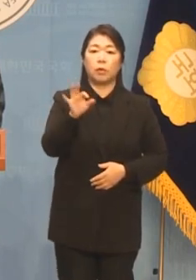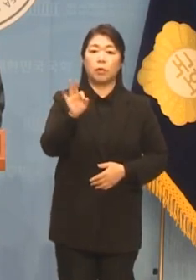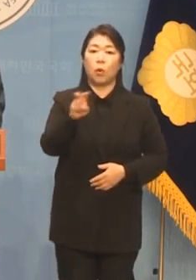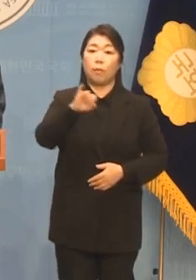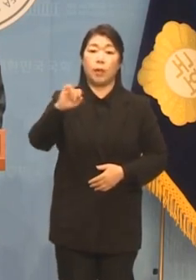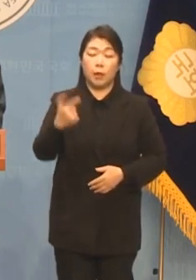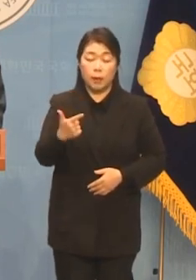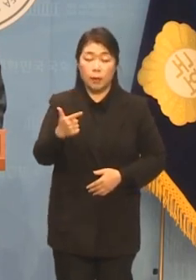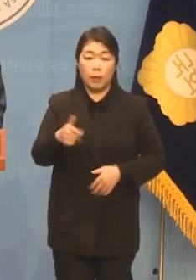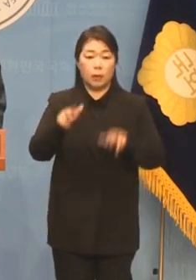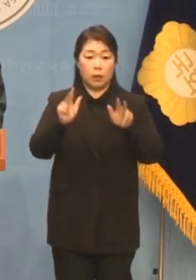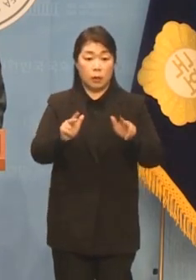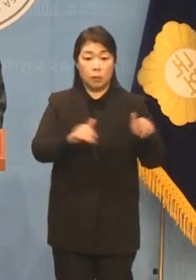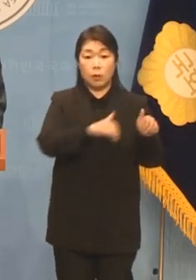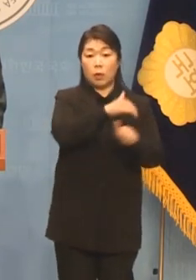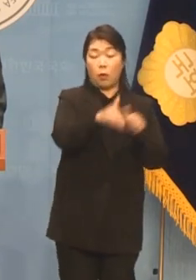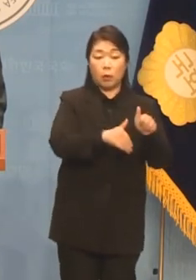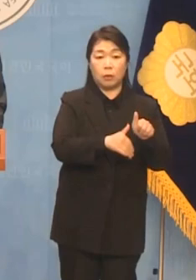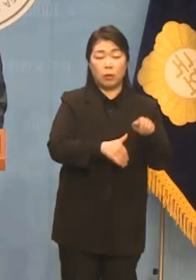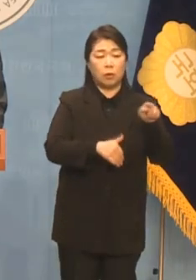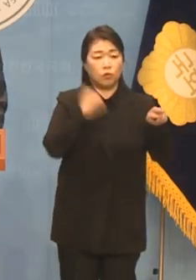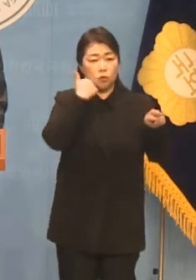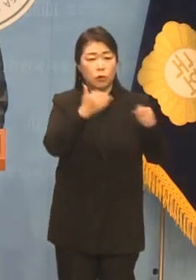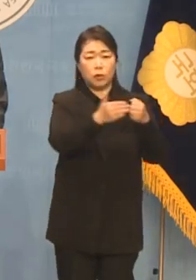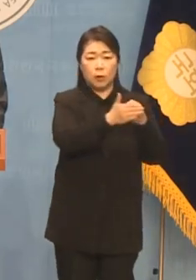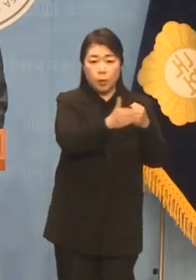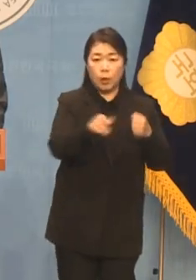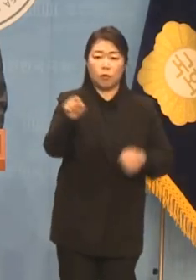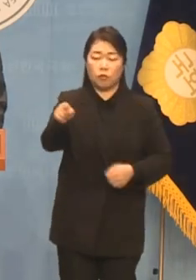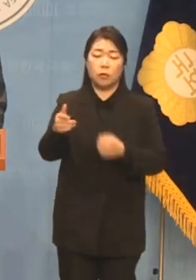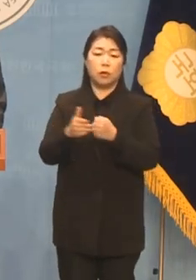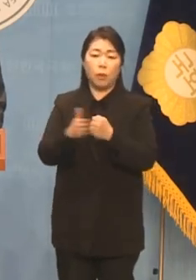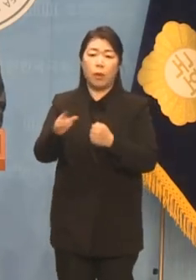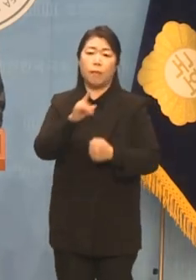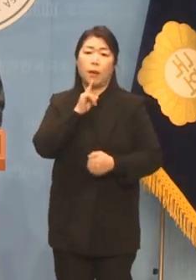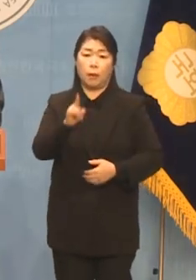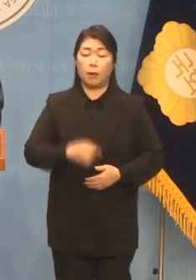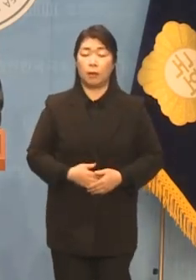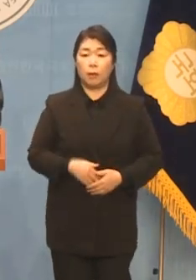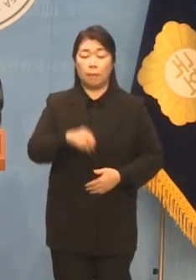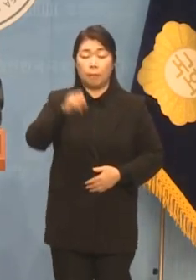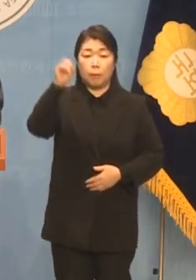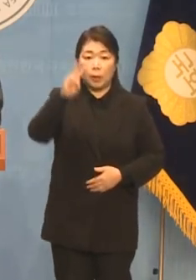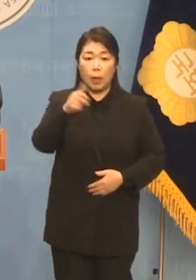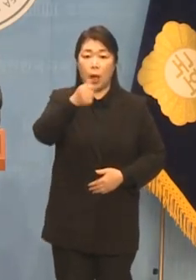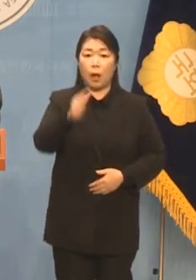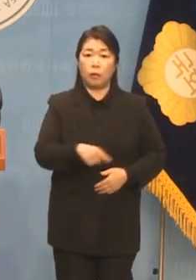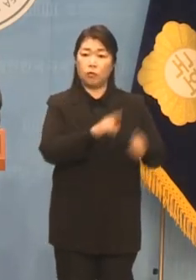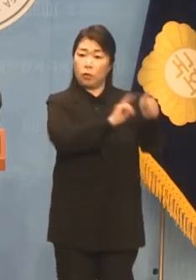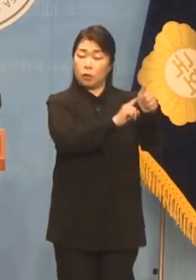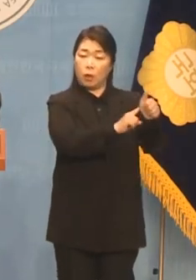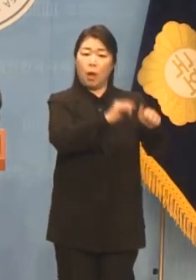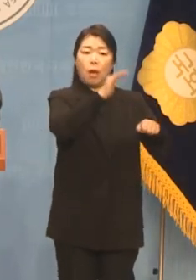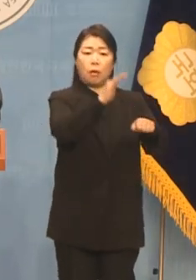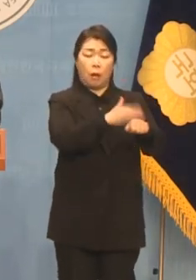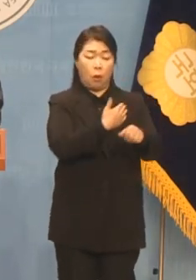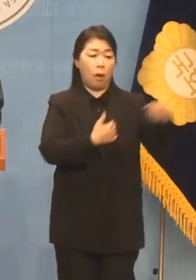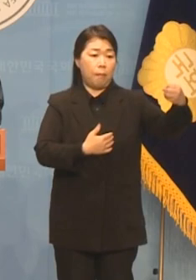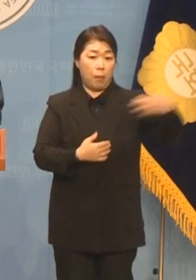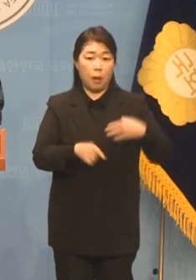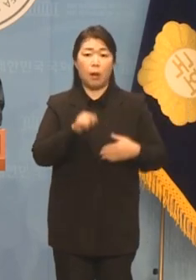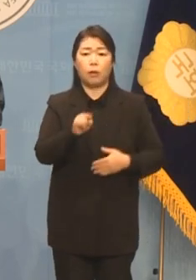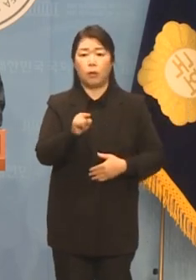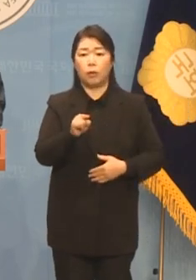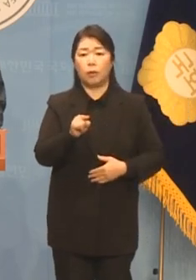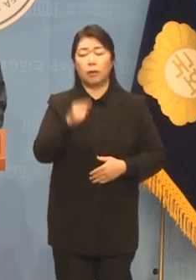어느 한 정당에 책임으로 몰고 가고 뜬금없이 한동훈 위원장에게 사과하라고 하는 것은